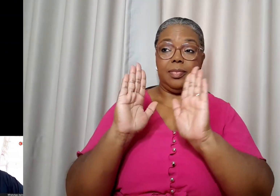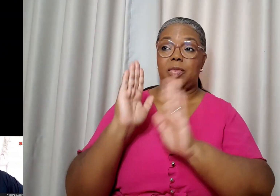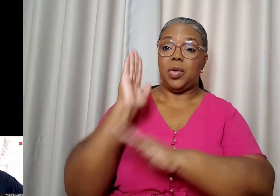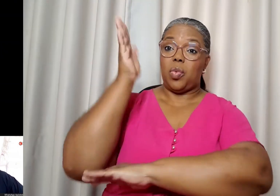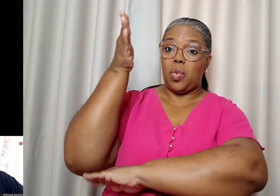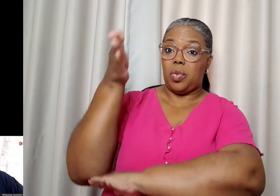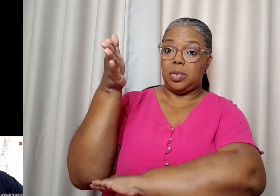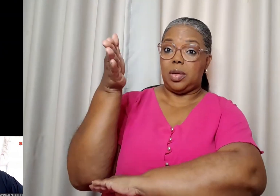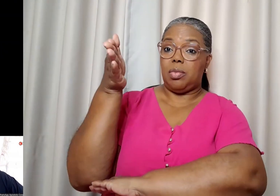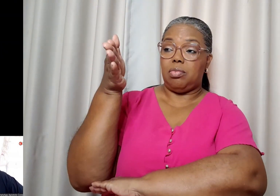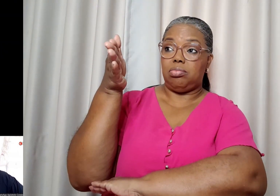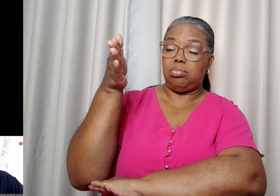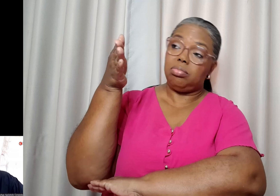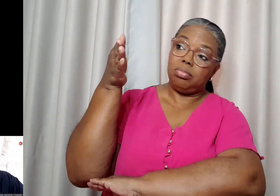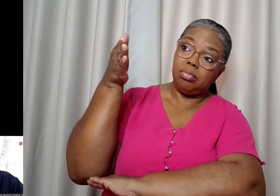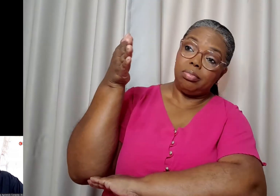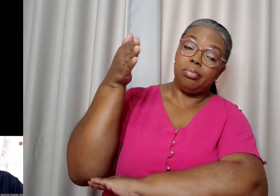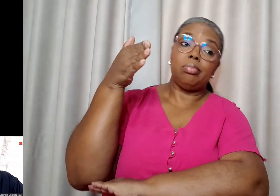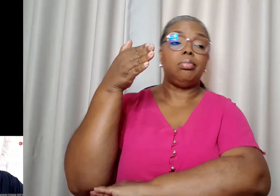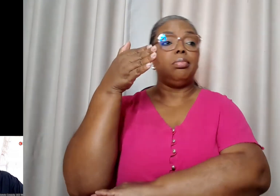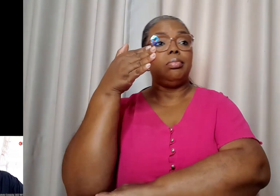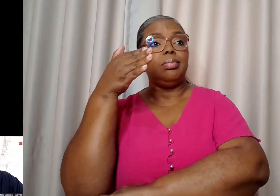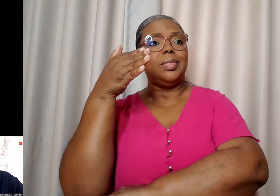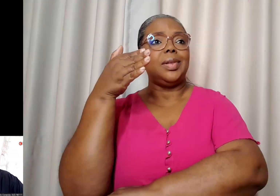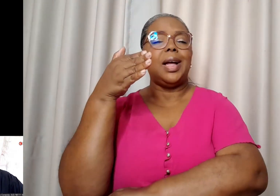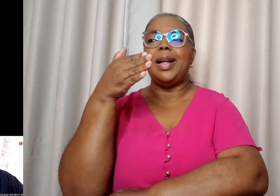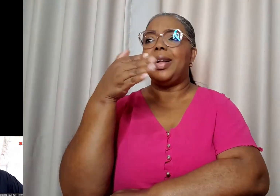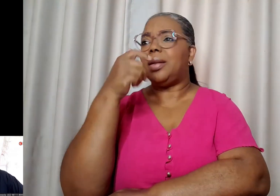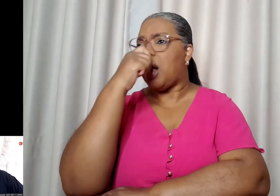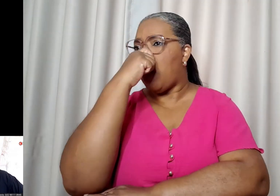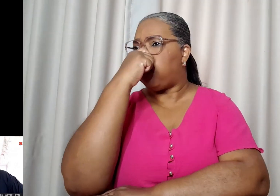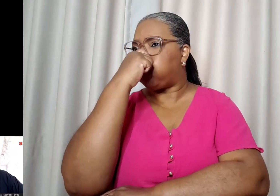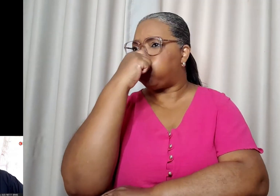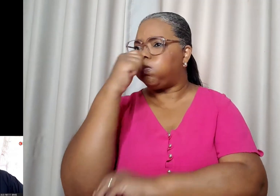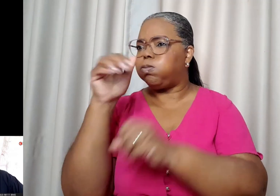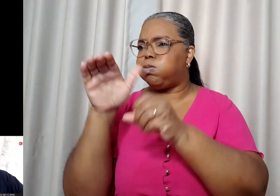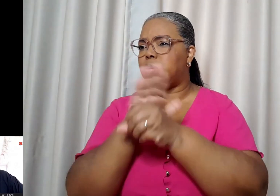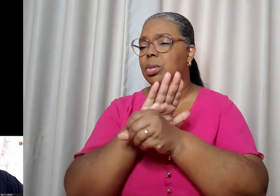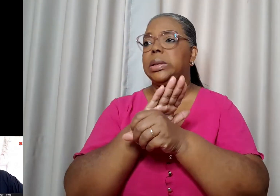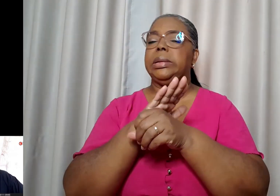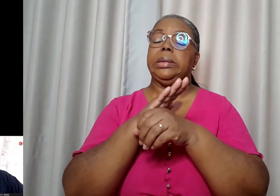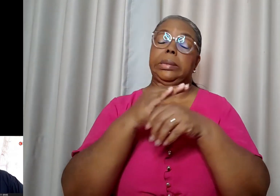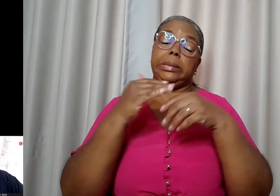tá aí, ele foi obrigado a ficar naquela manjedoura.